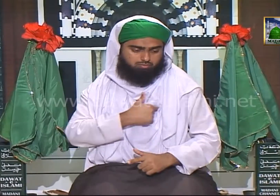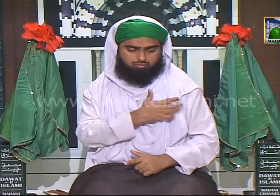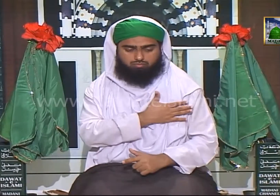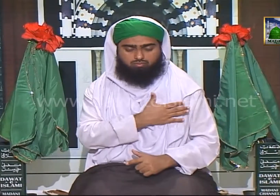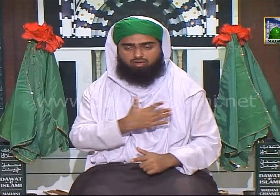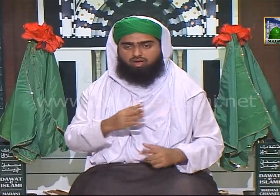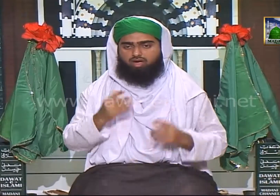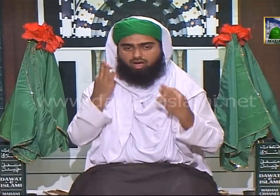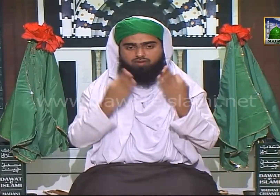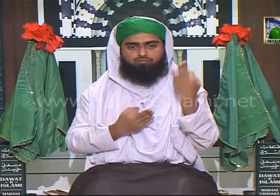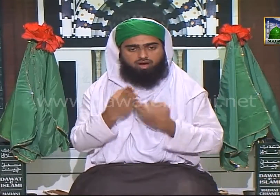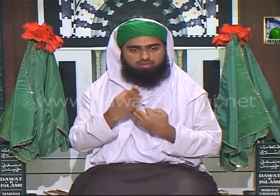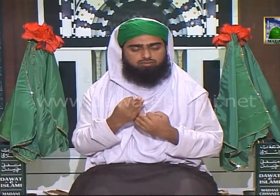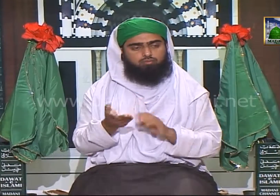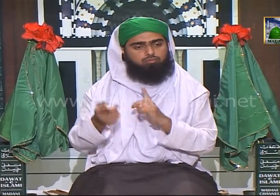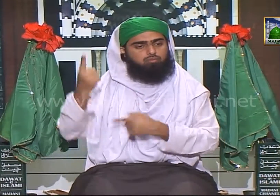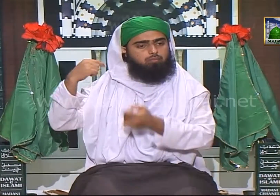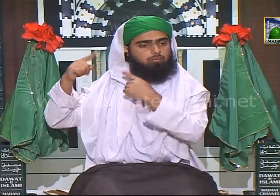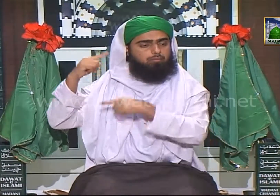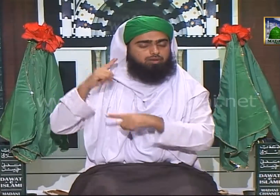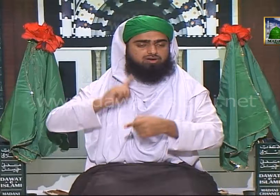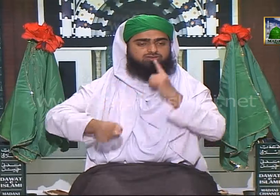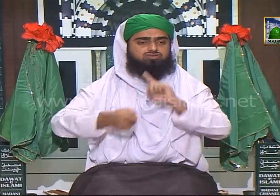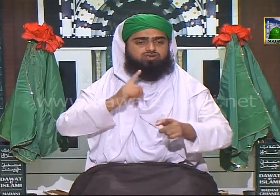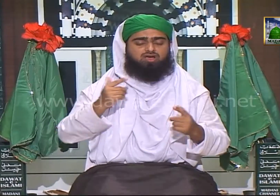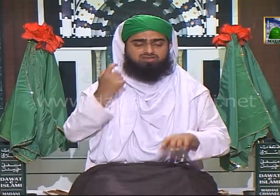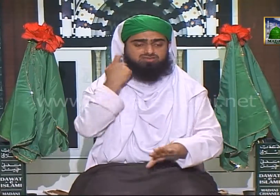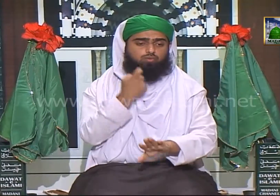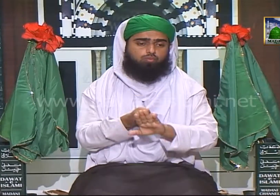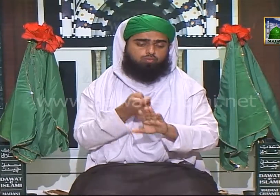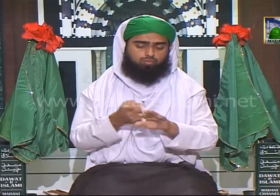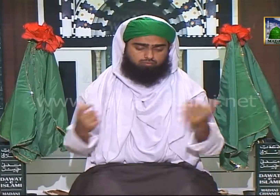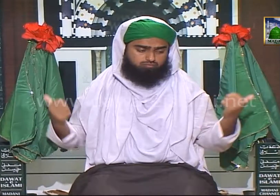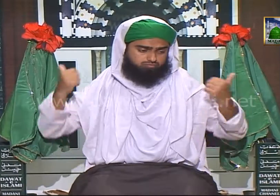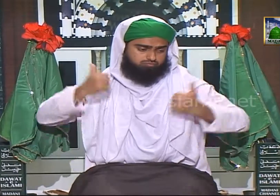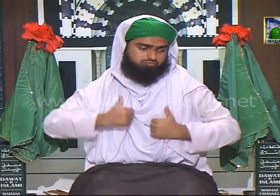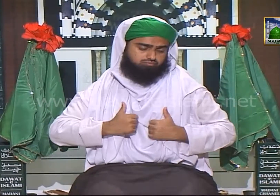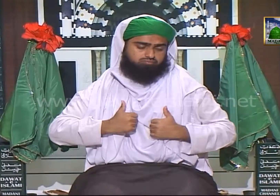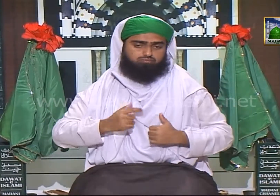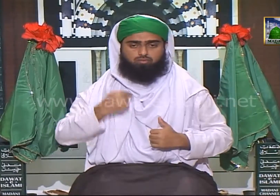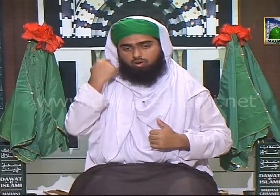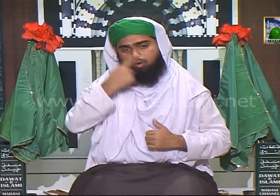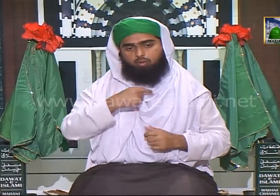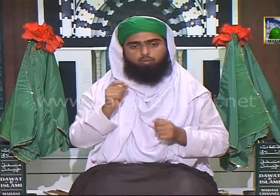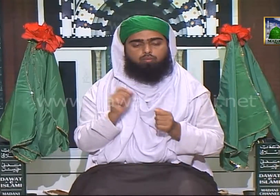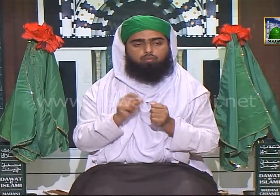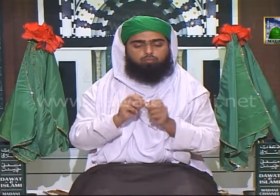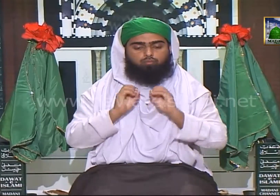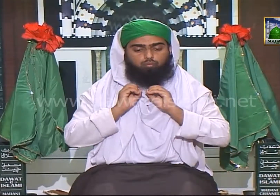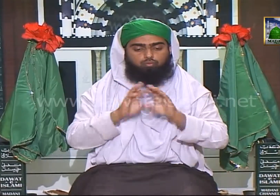تھے تو مطلب وار وغیرہ روک سکے. تو آپ نے زرہ بنانی شروع کی اور پھر زرہ بنا کر آپ اسے